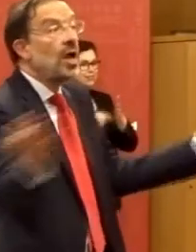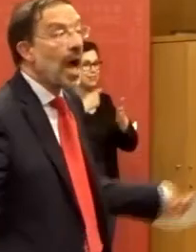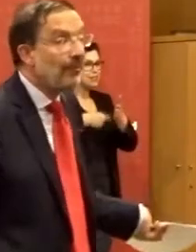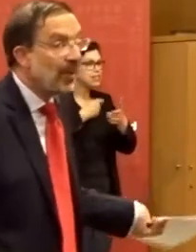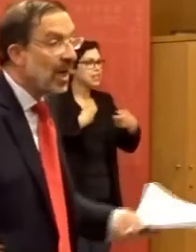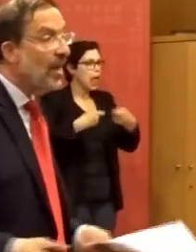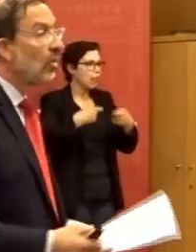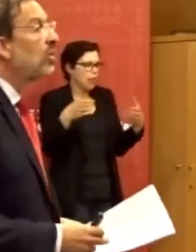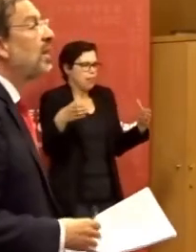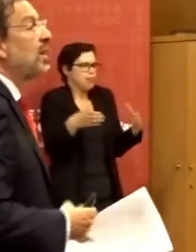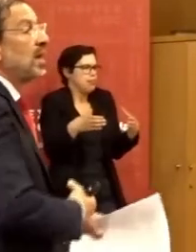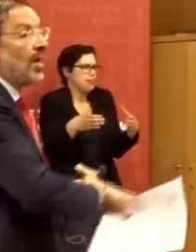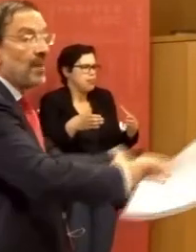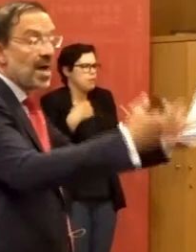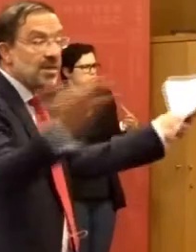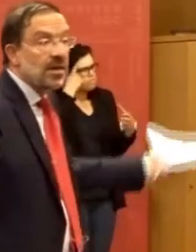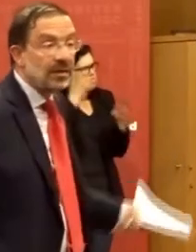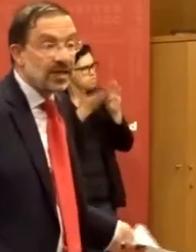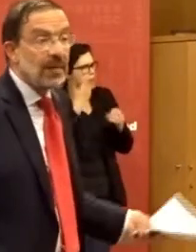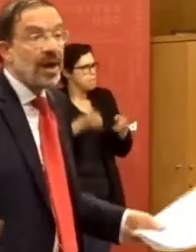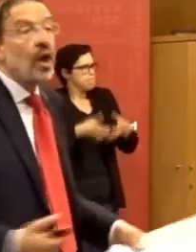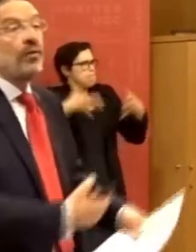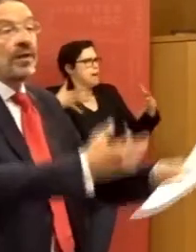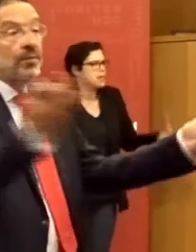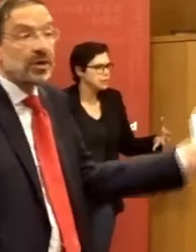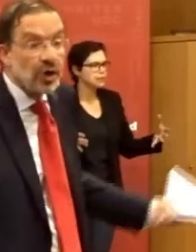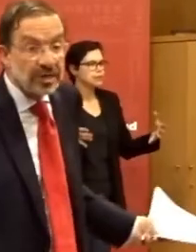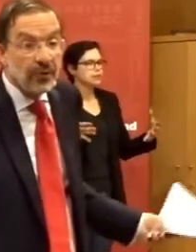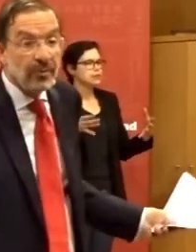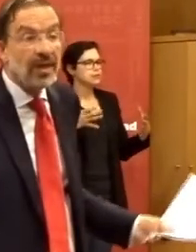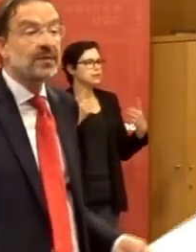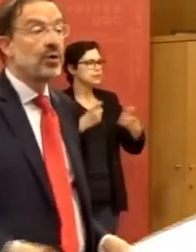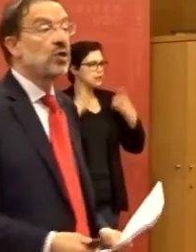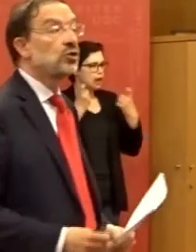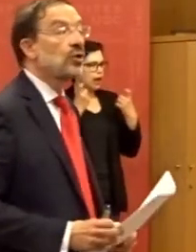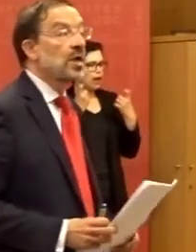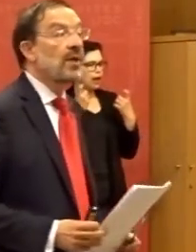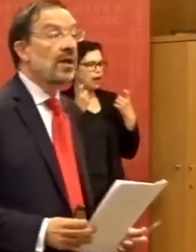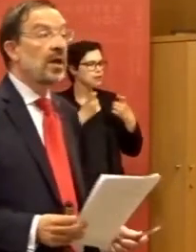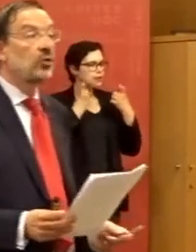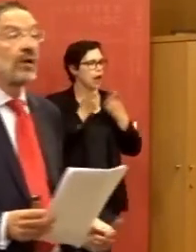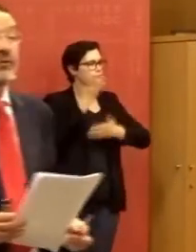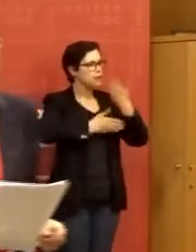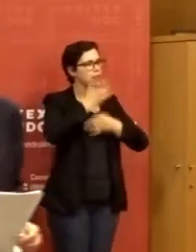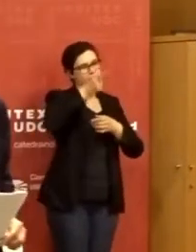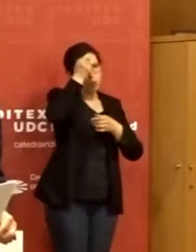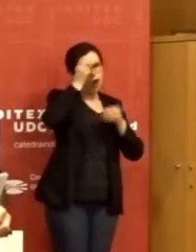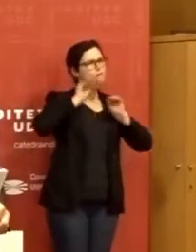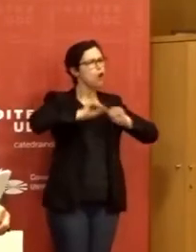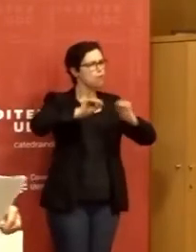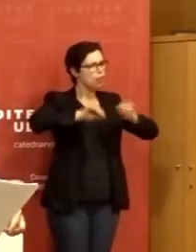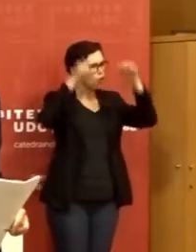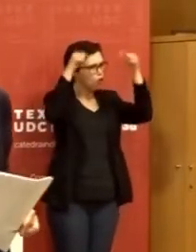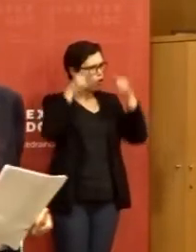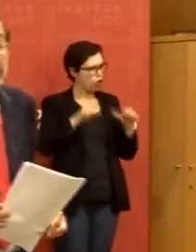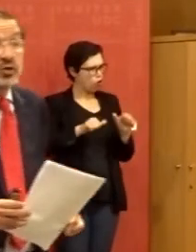sino ampliarlo y además de esta manera ofrecer personas formadas, personas con discapacidad intelectual formadas